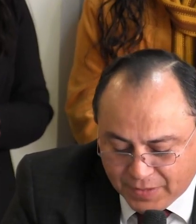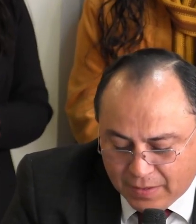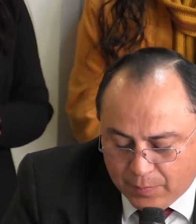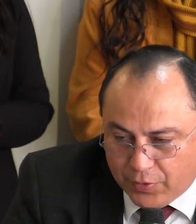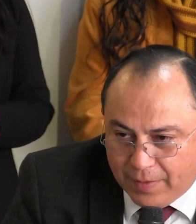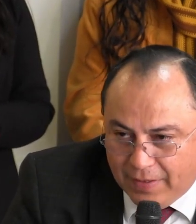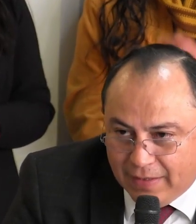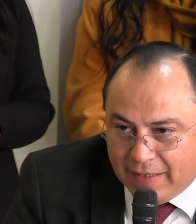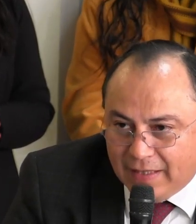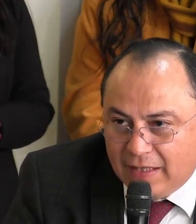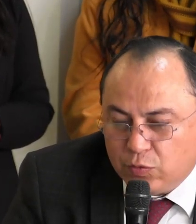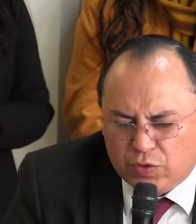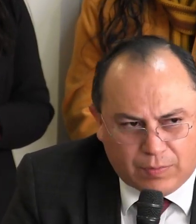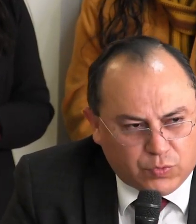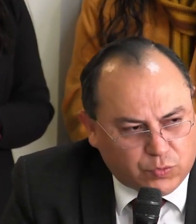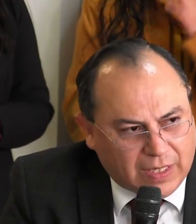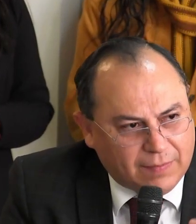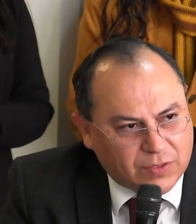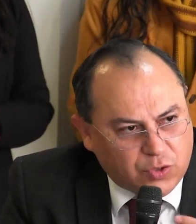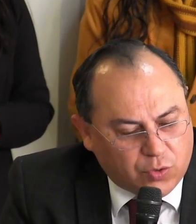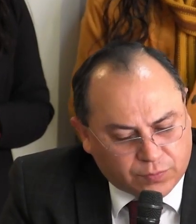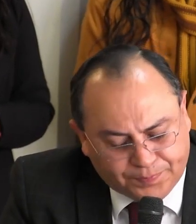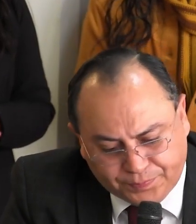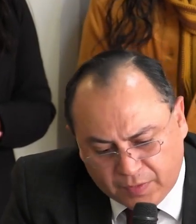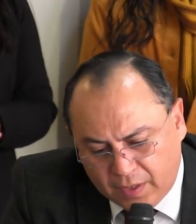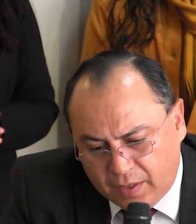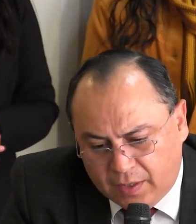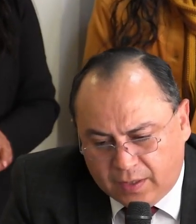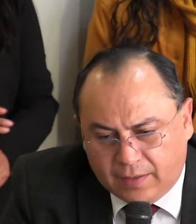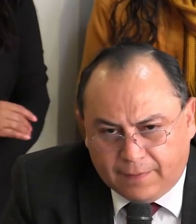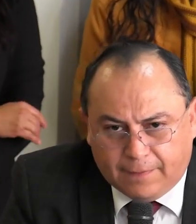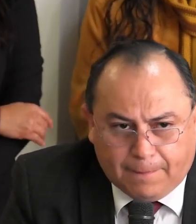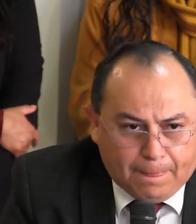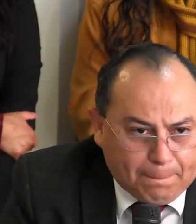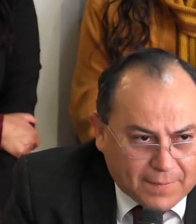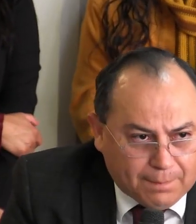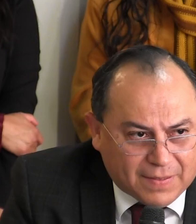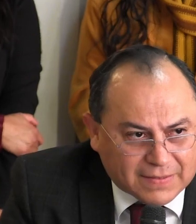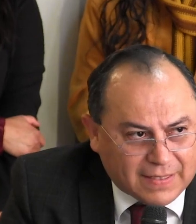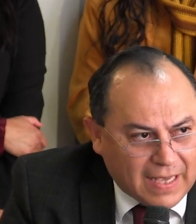experiencia. Porque miren, aquí ya escuchamos una visión